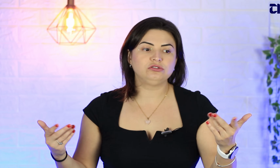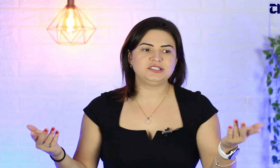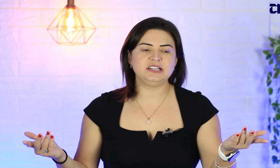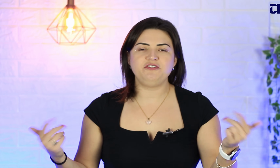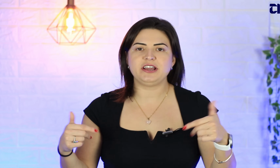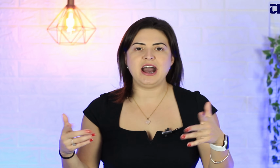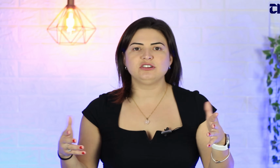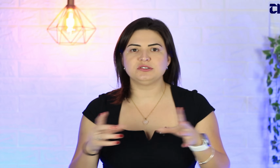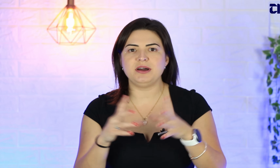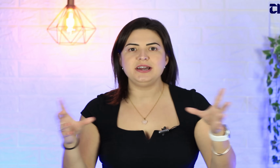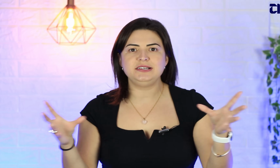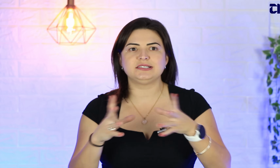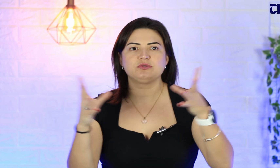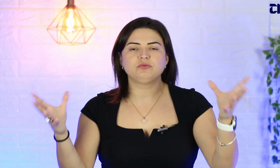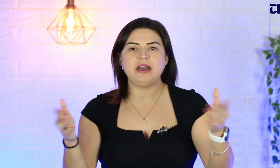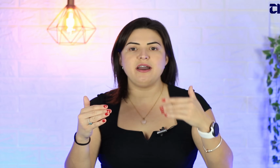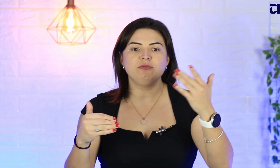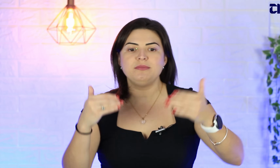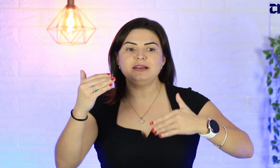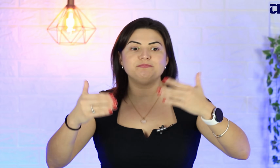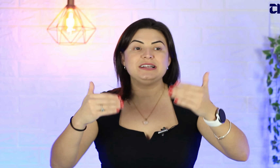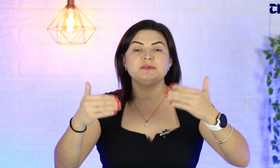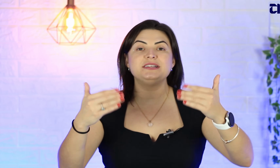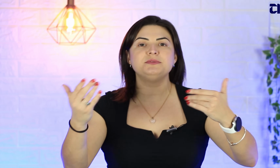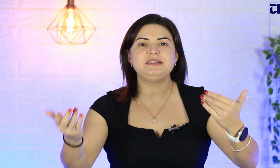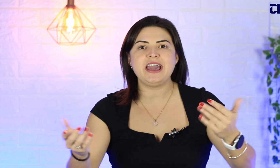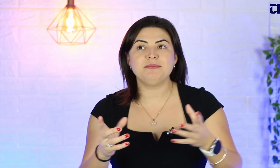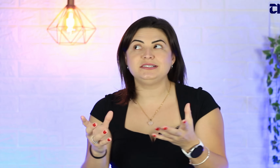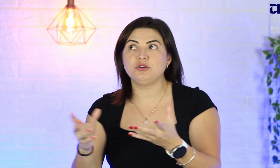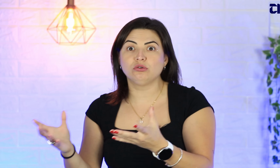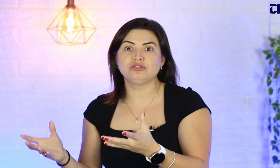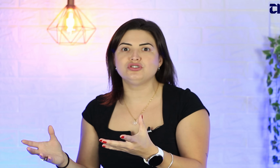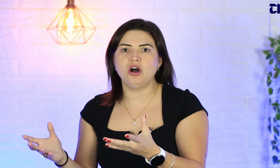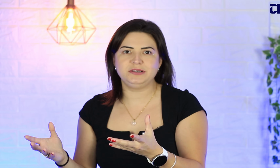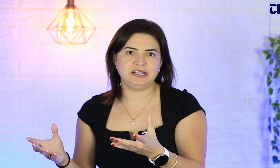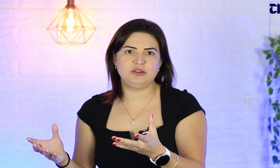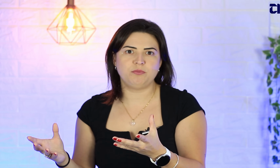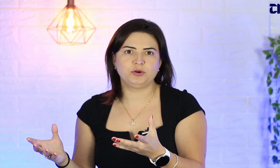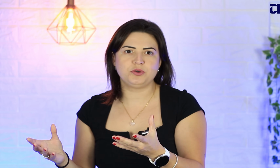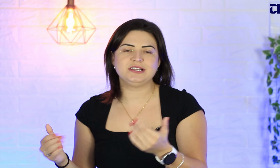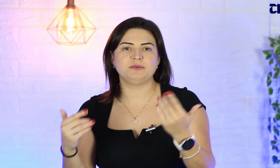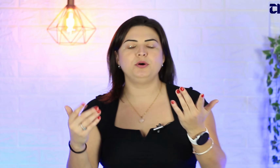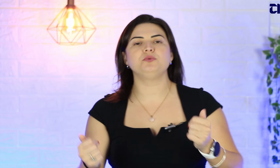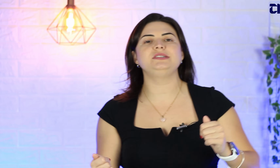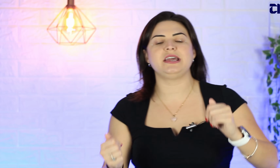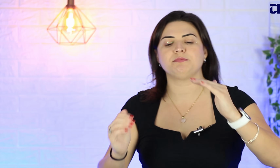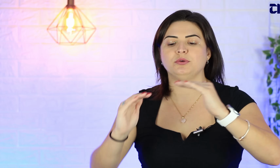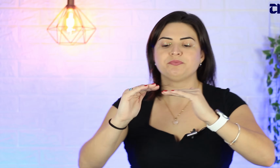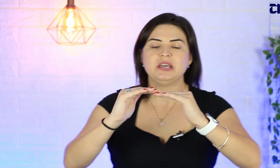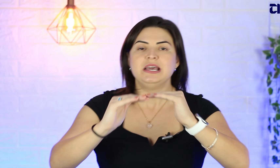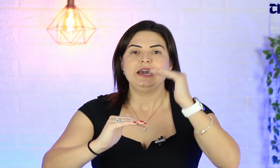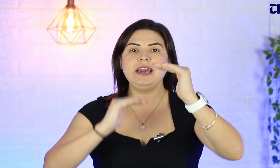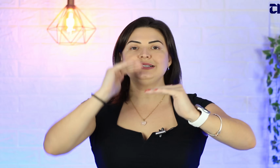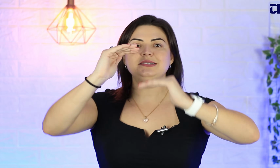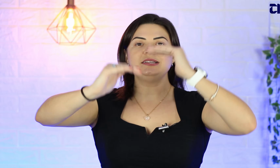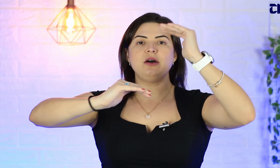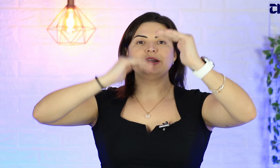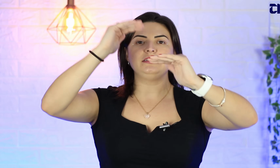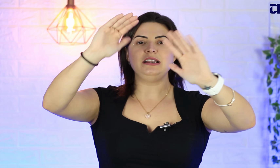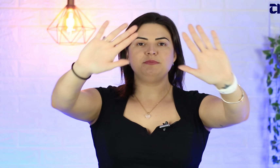outros significados, mas passa a mesma ideia, mas tem outros nomes na língua portuguesa. Por um exemplo. Esse sinal aqui da